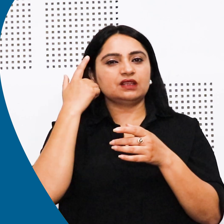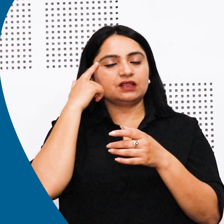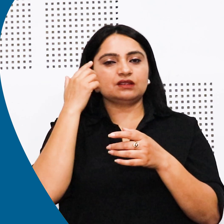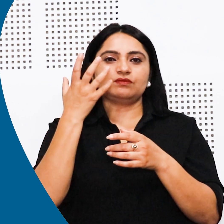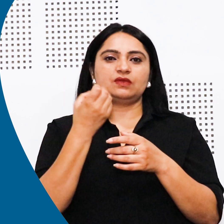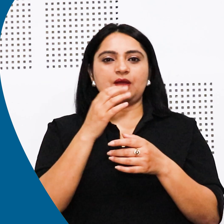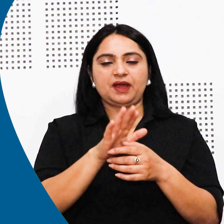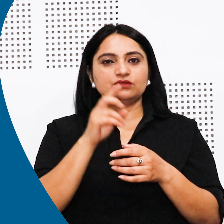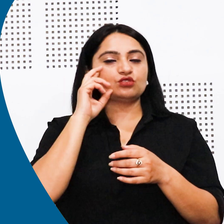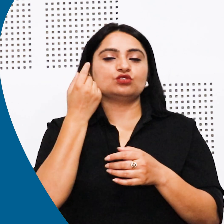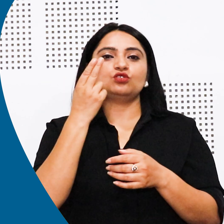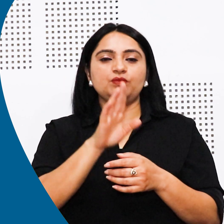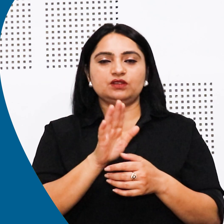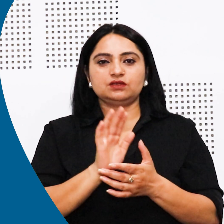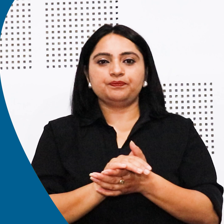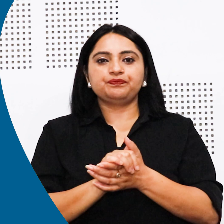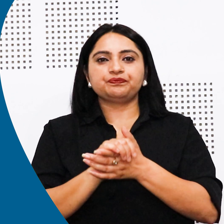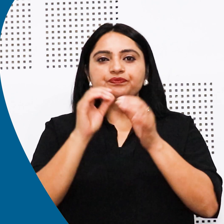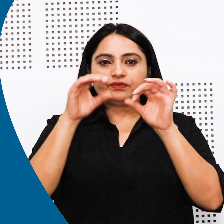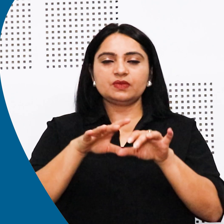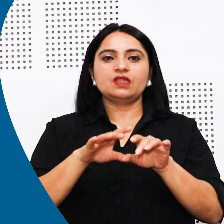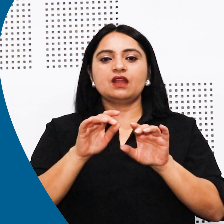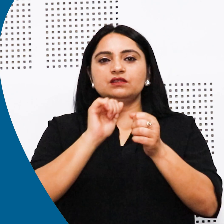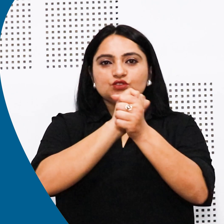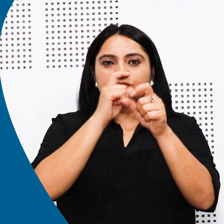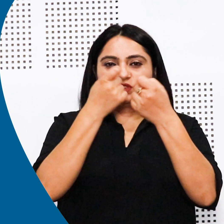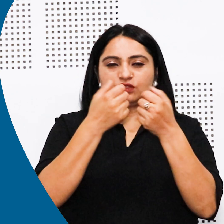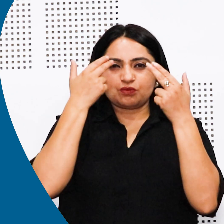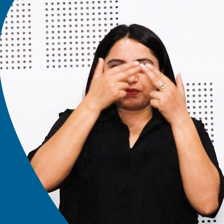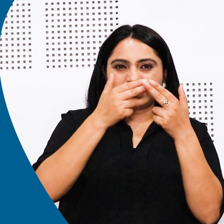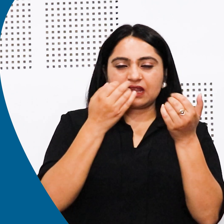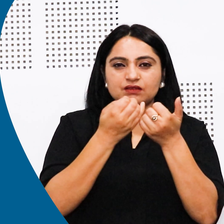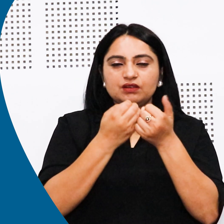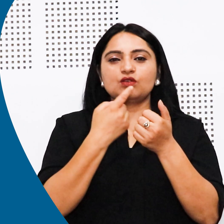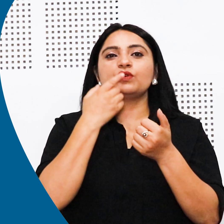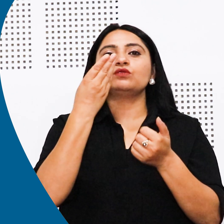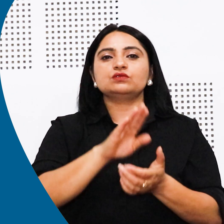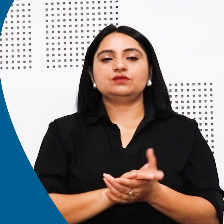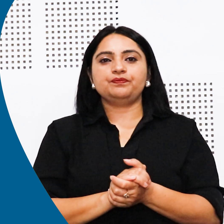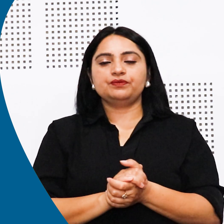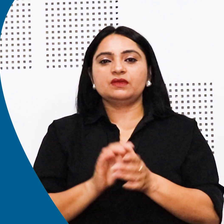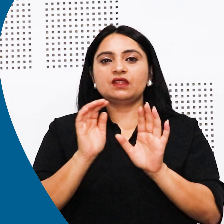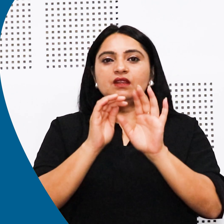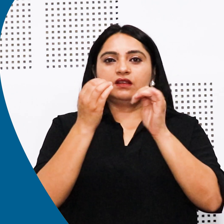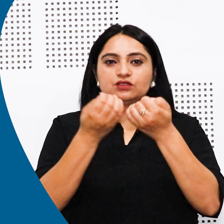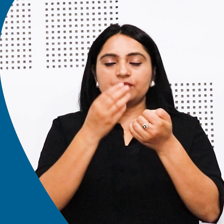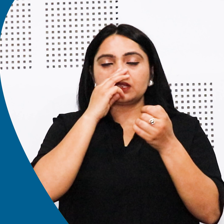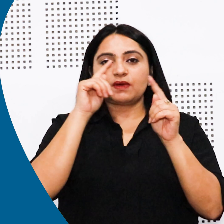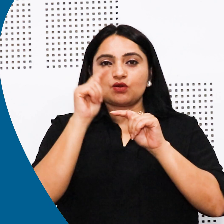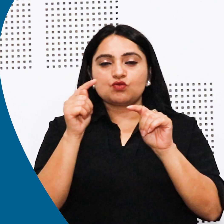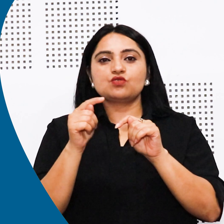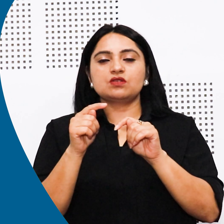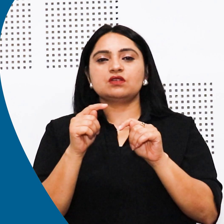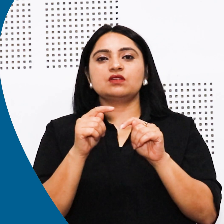भोजराज ढुङ्गाना पनि आफ्नो समुदायमा विपद जोखिम क्षेत्रको पहिचान र नक्साङ्कन गरिएको बताउनुहुन्छ। समाजमा कुन कुन प्रकारका